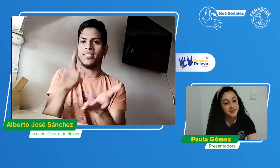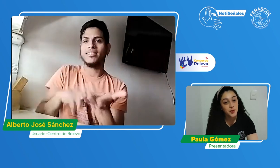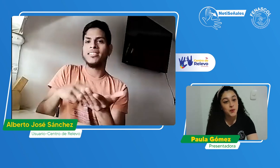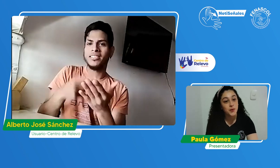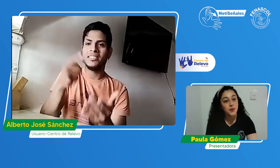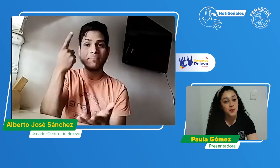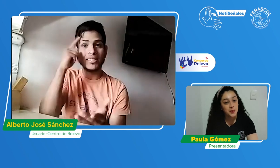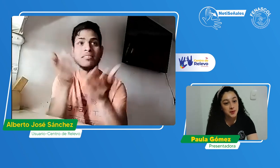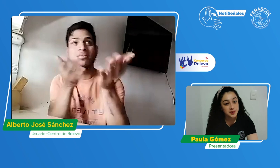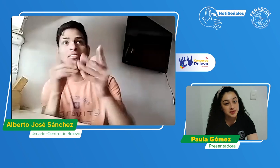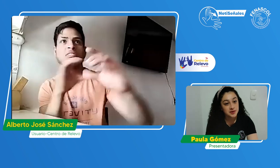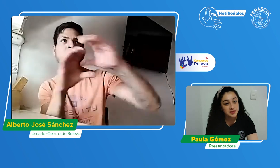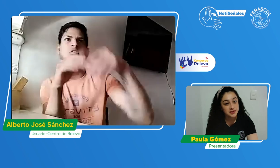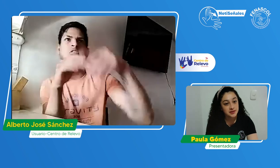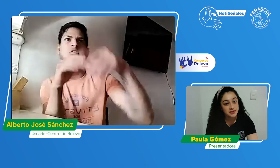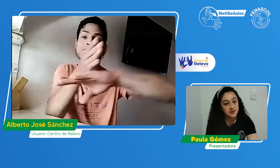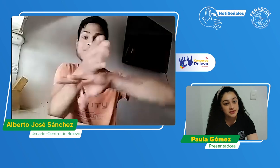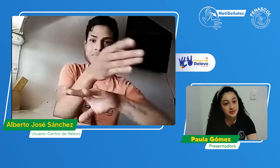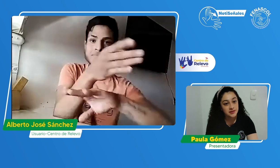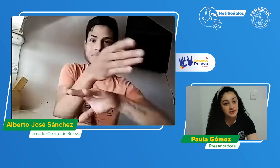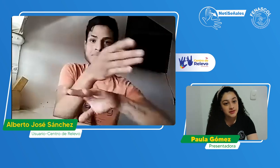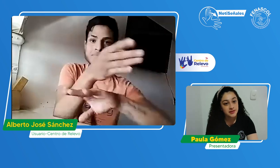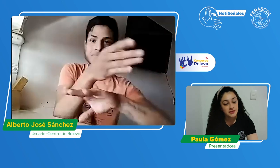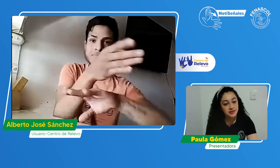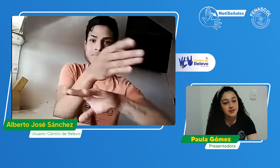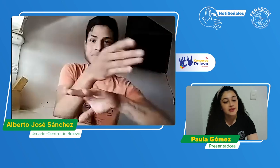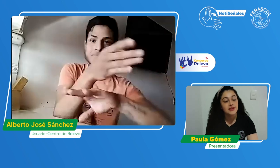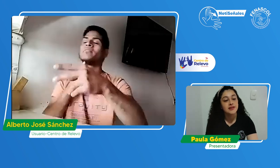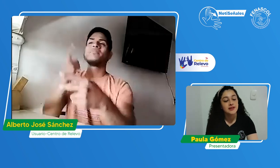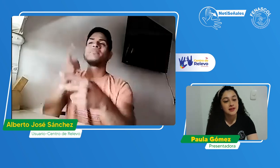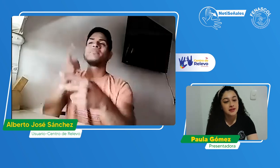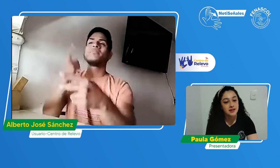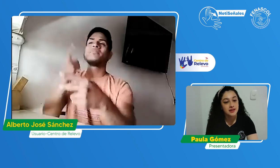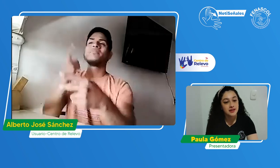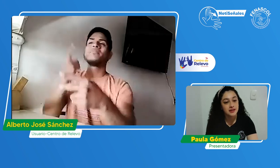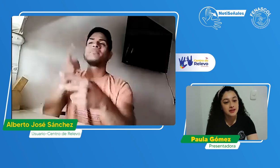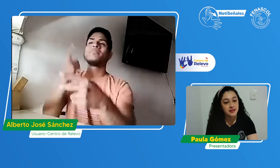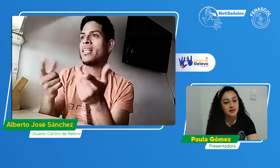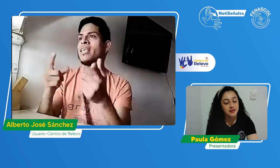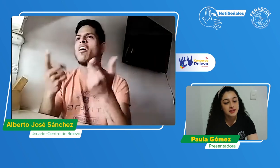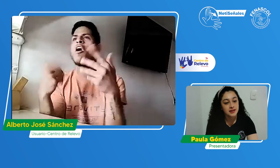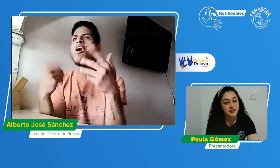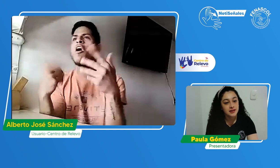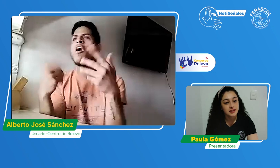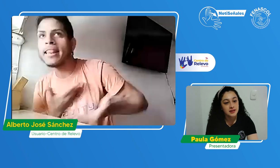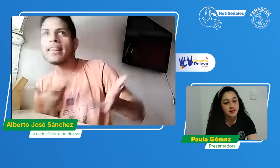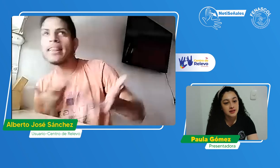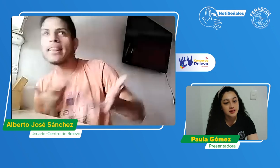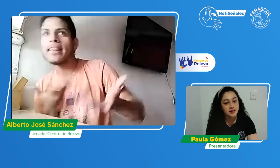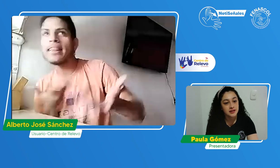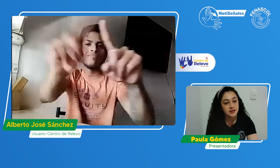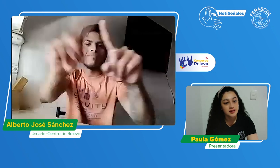una herramienta pensada para las personas sordas que facilita la comunicación a través del servicio de